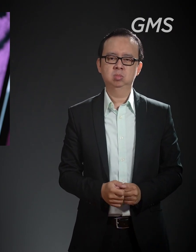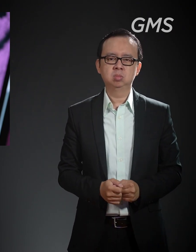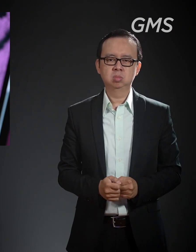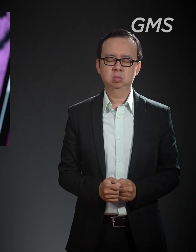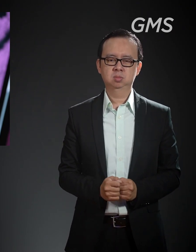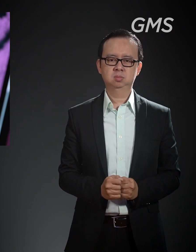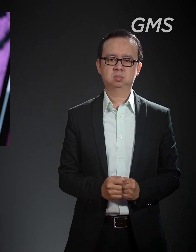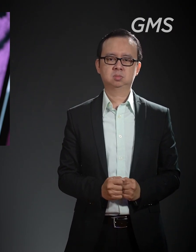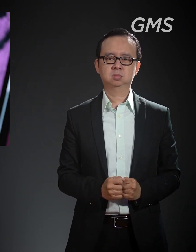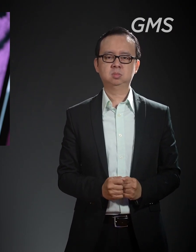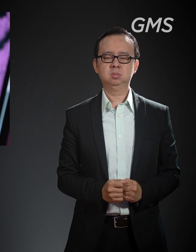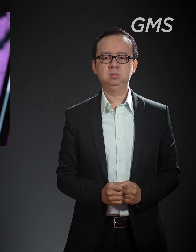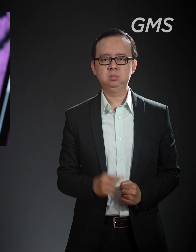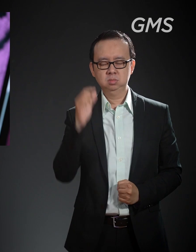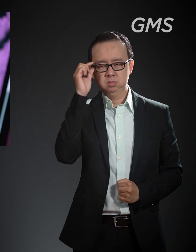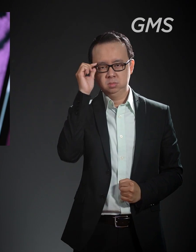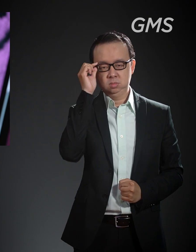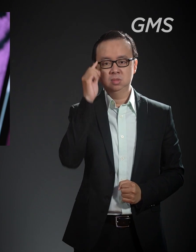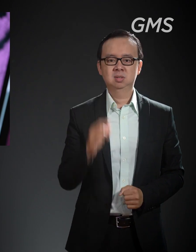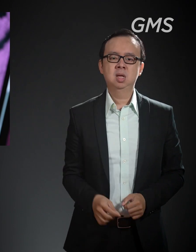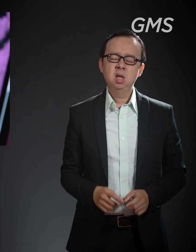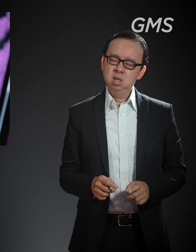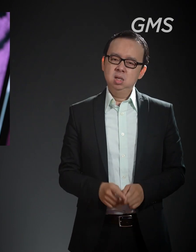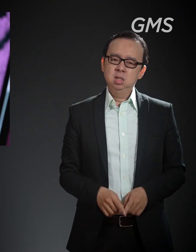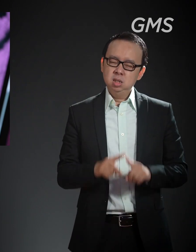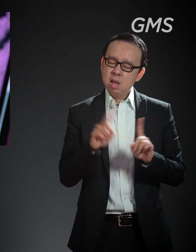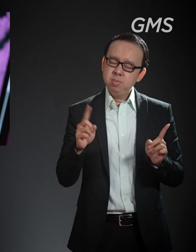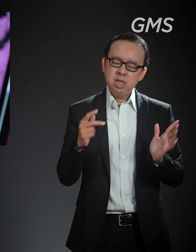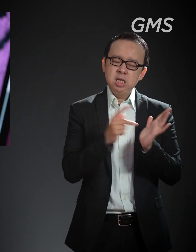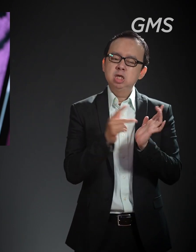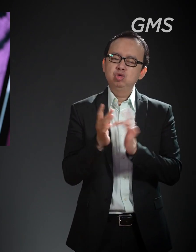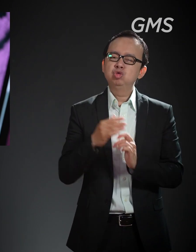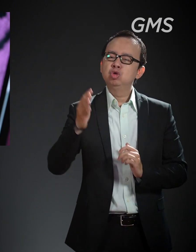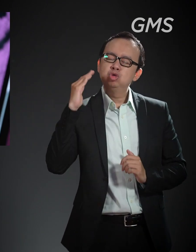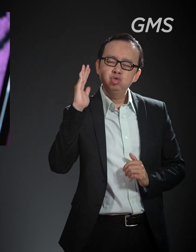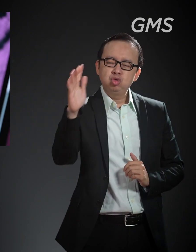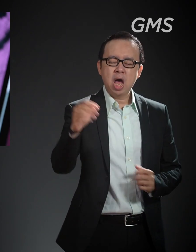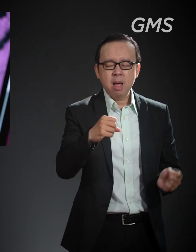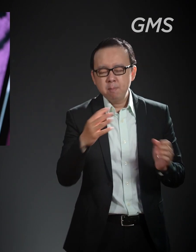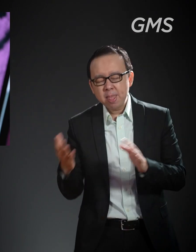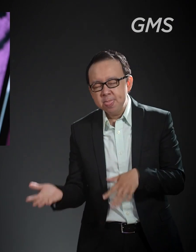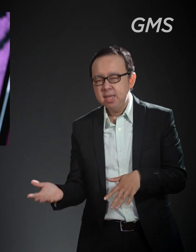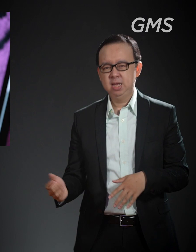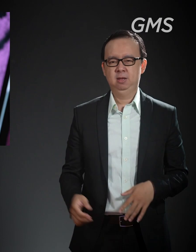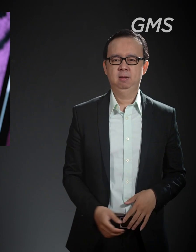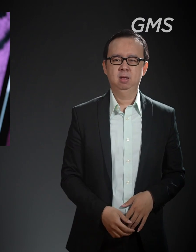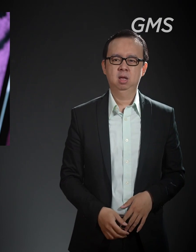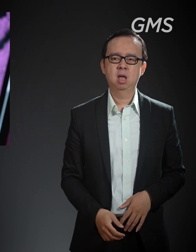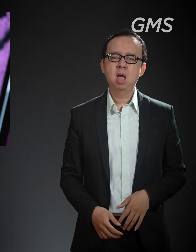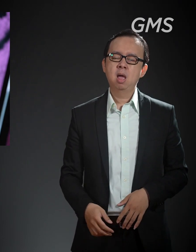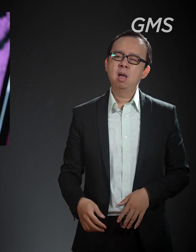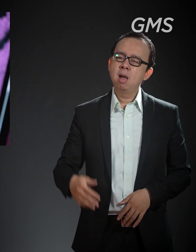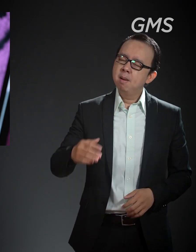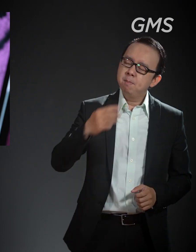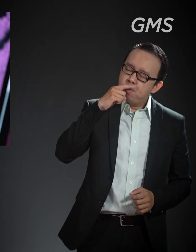nanti sekalipun kita injili. Tapi Yesus tetap sudah mati. Bapa tidak perhitungan. Bapa